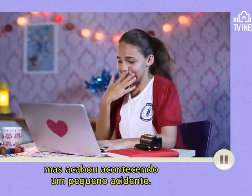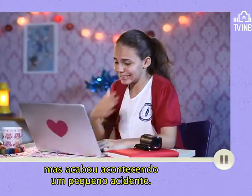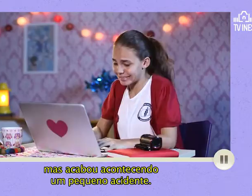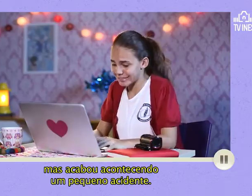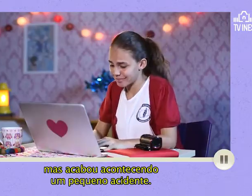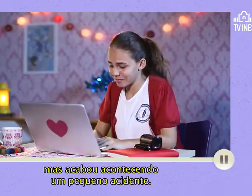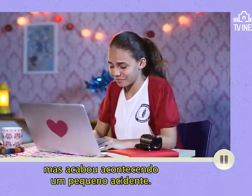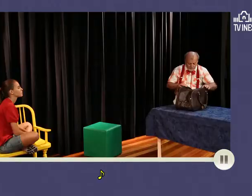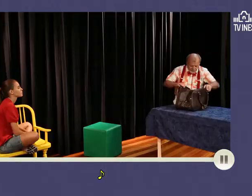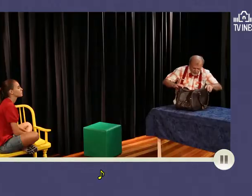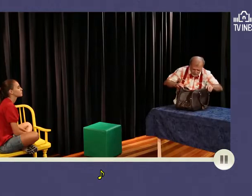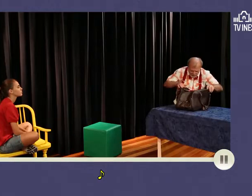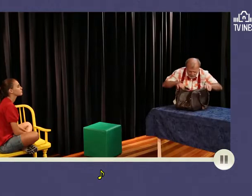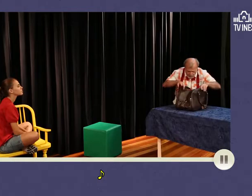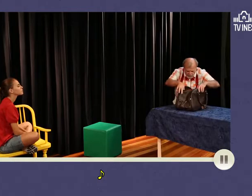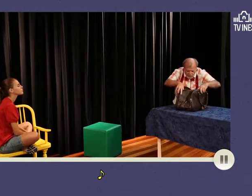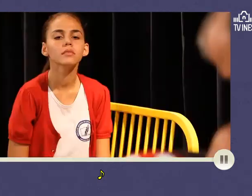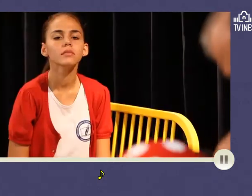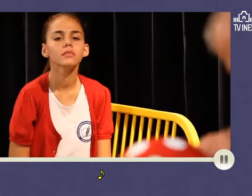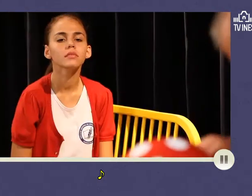acidente.